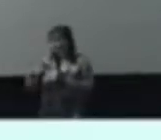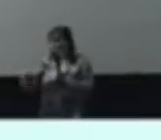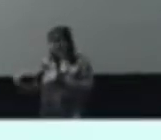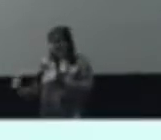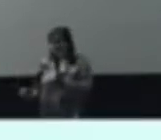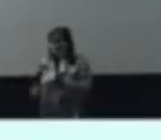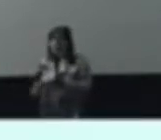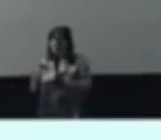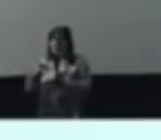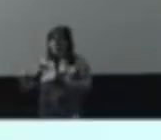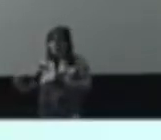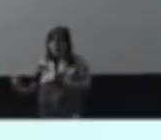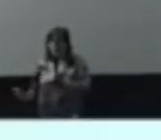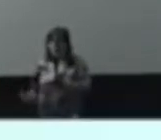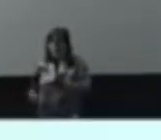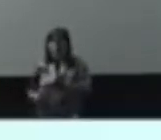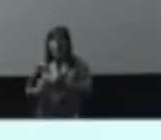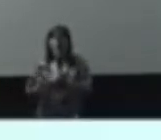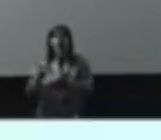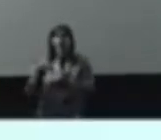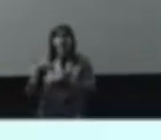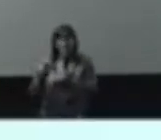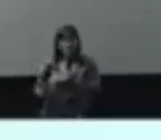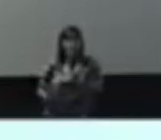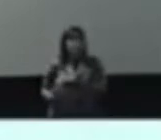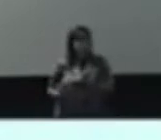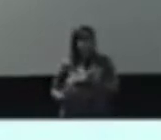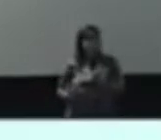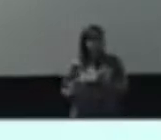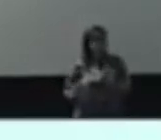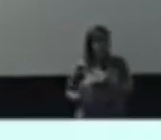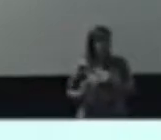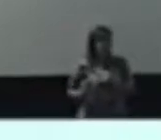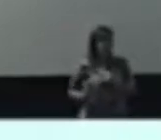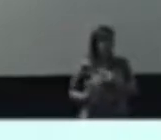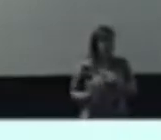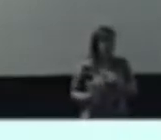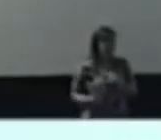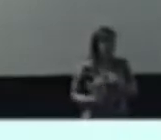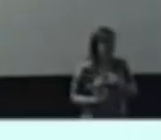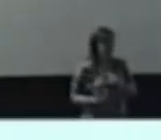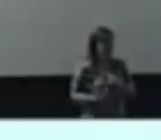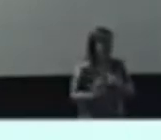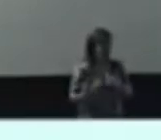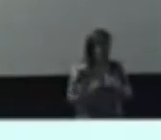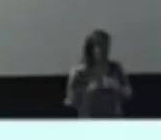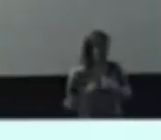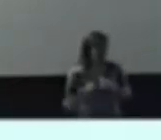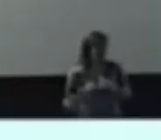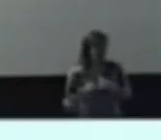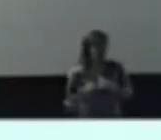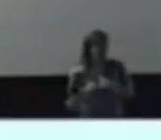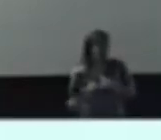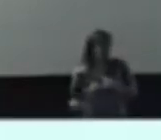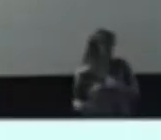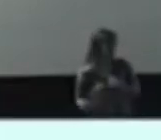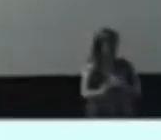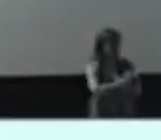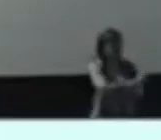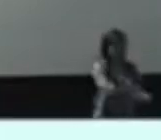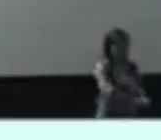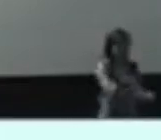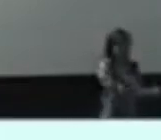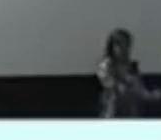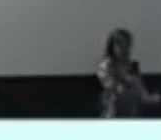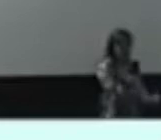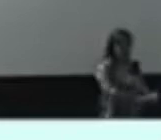calibrar con una cifra estable, sin flechas de tendencia, no después de una acción que previsiblemente vaya a variar mucho la glucemia, como por